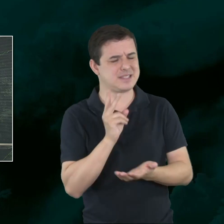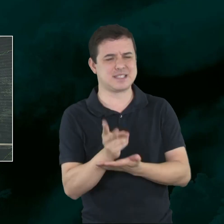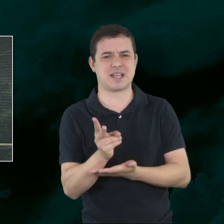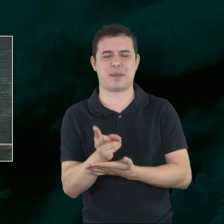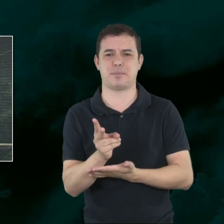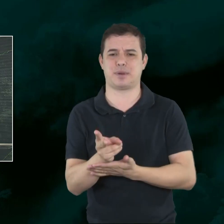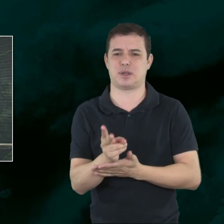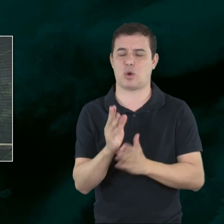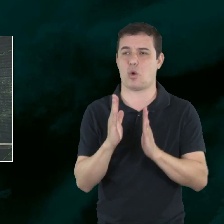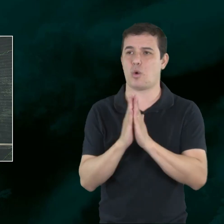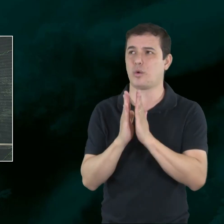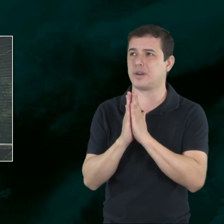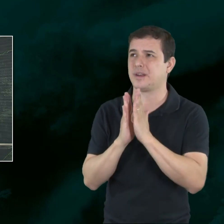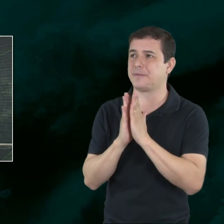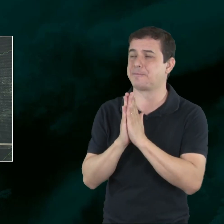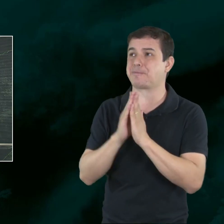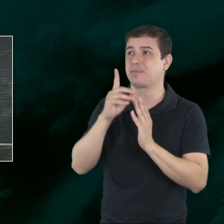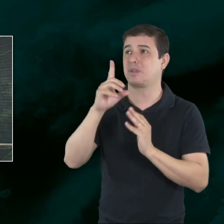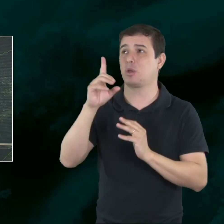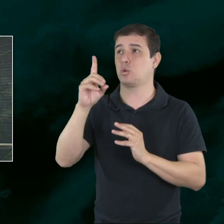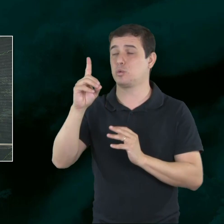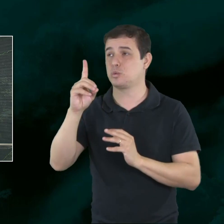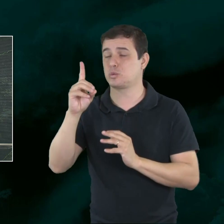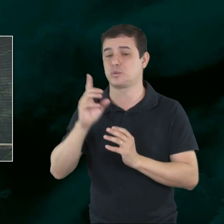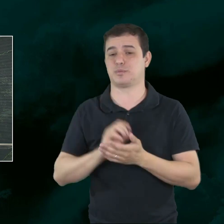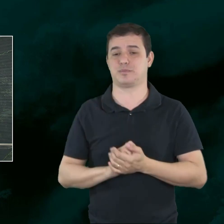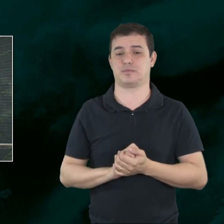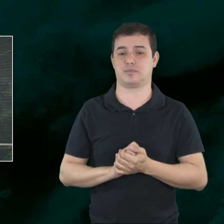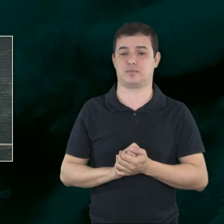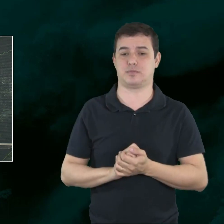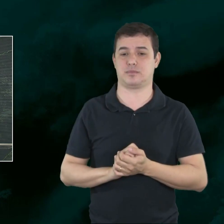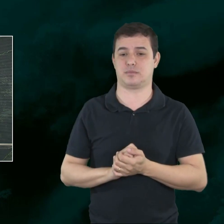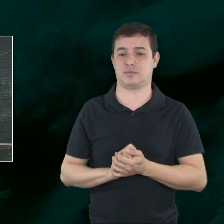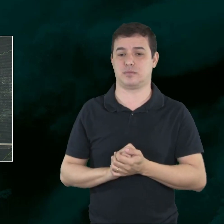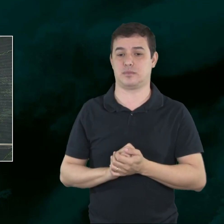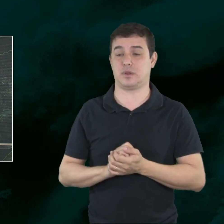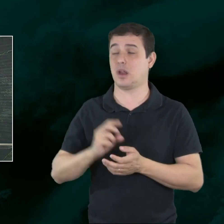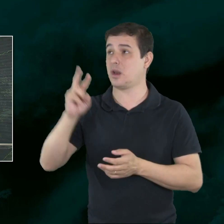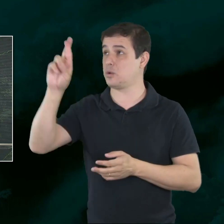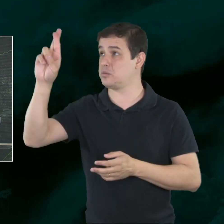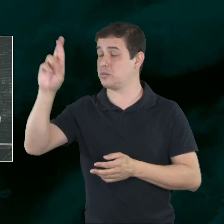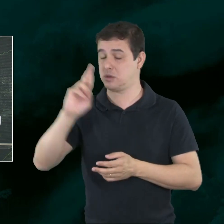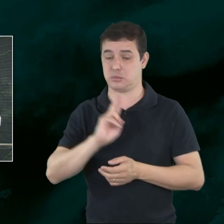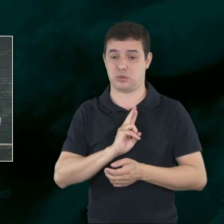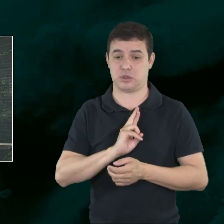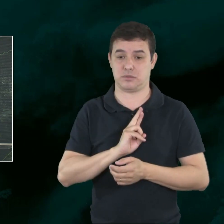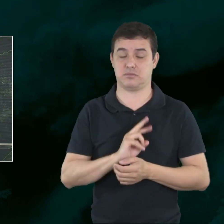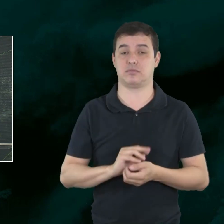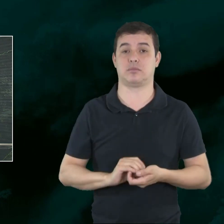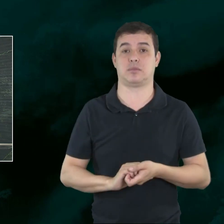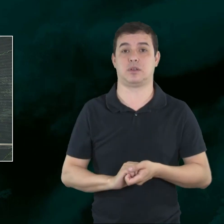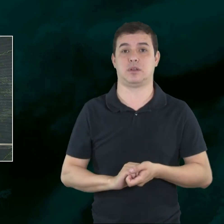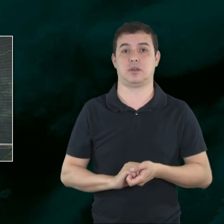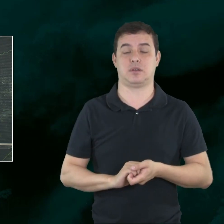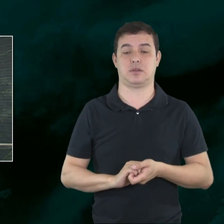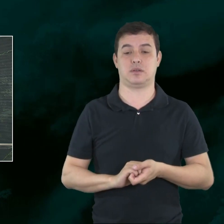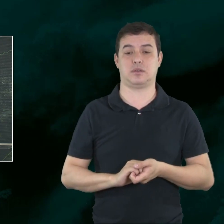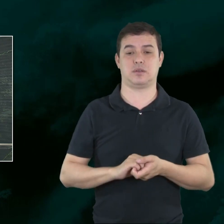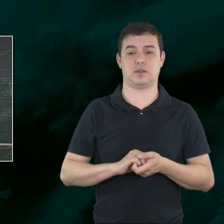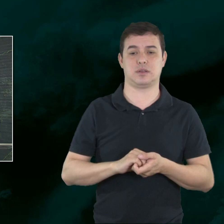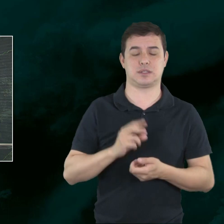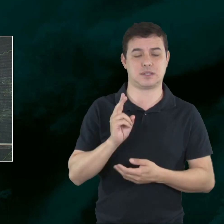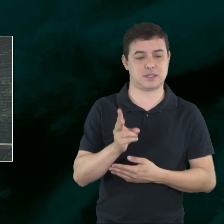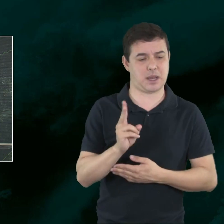Deus atender, né, conforme as nossas orações. Isso nós vivemos